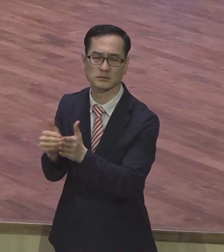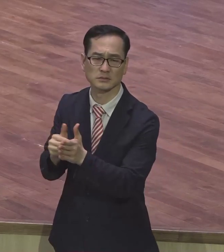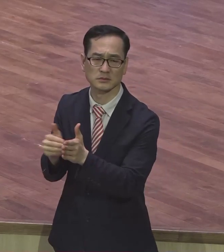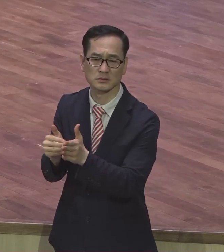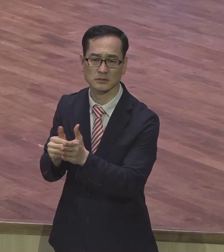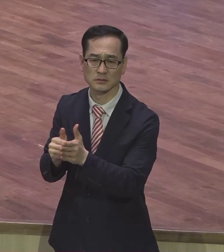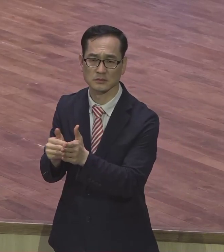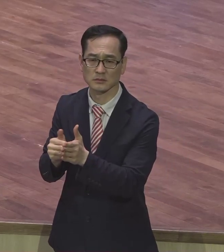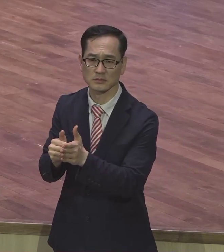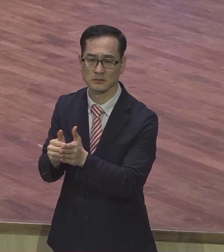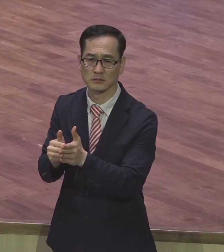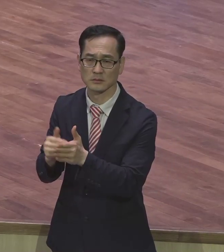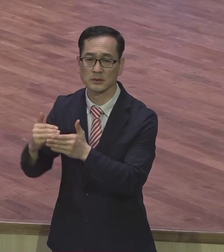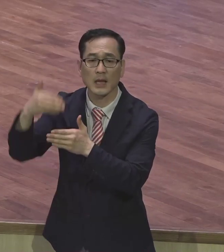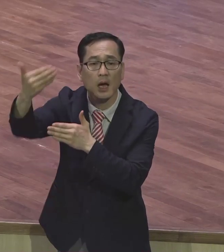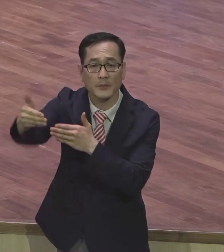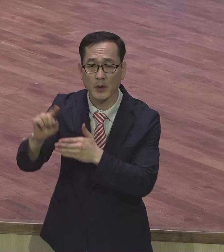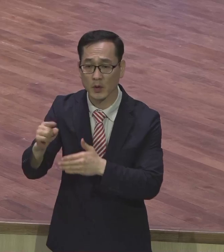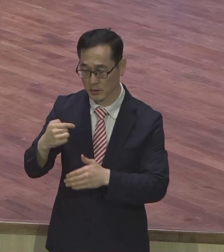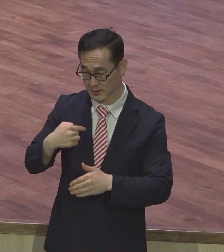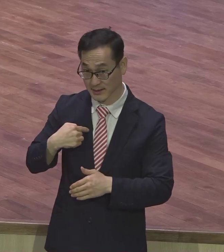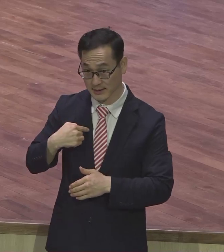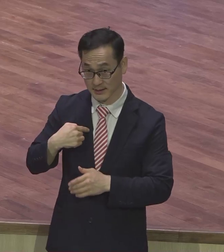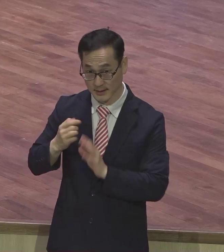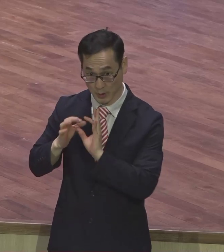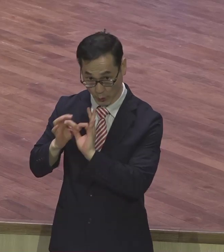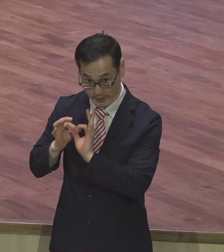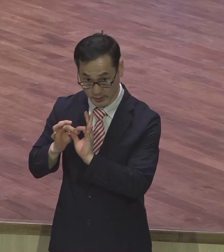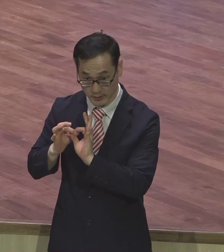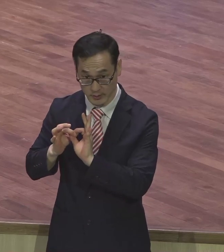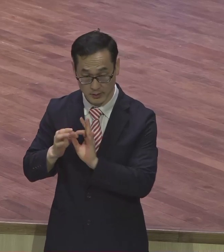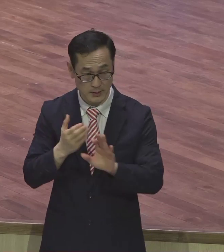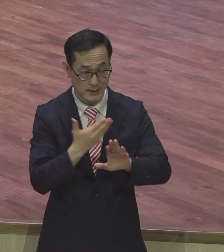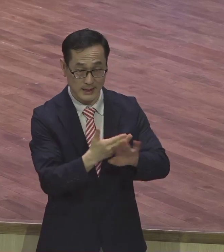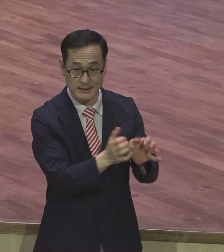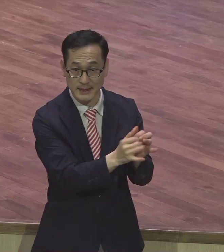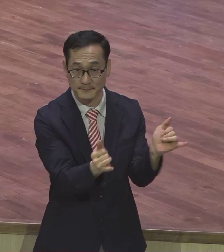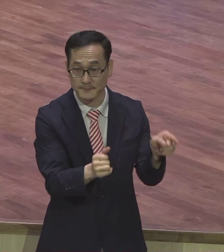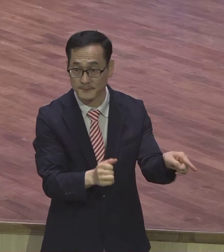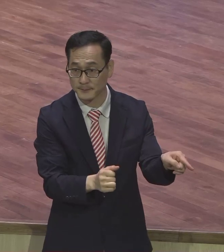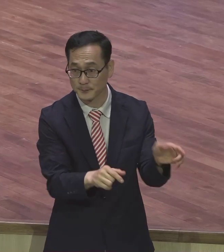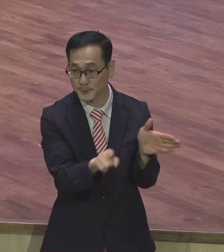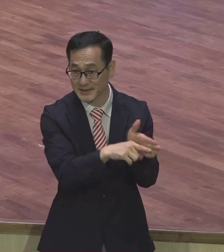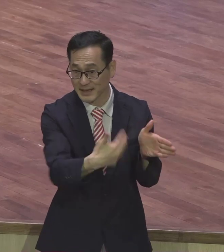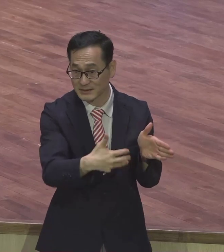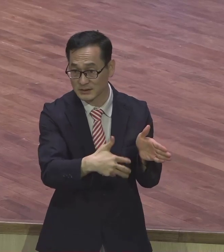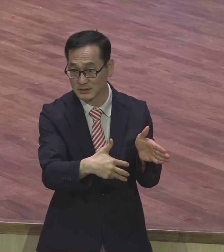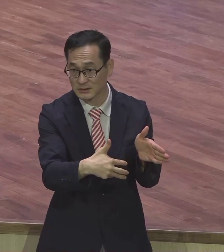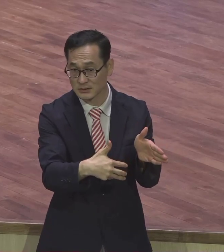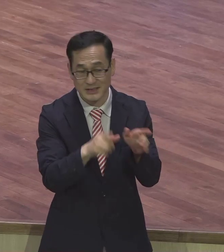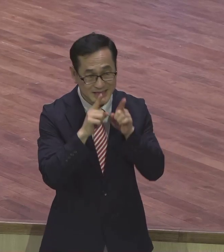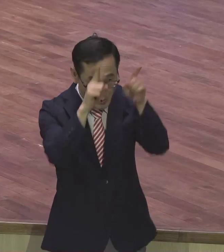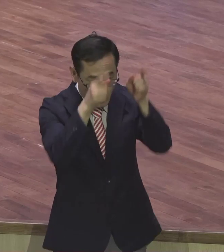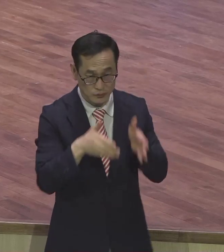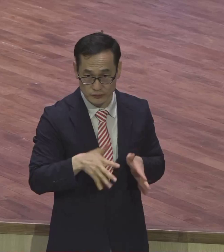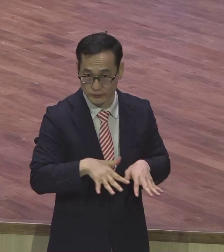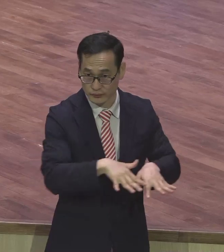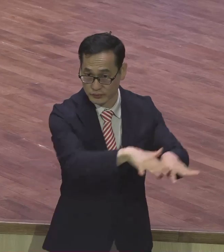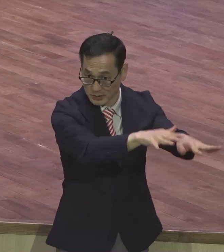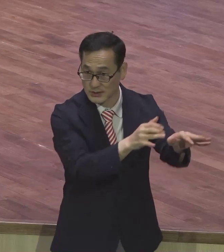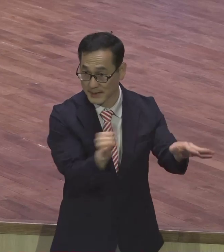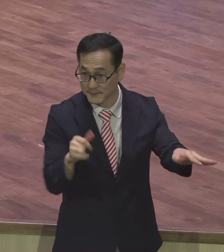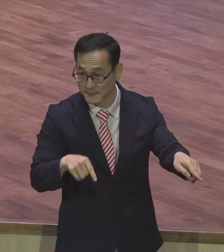것이 아니라 나를 통해서 다른 불신자들을 구원하기 위한